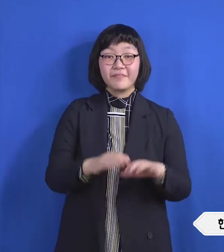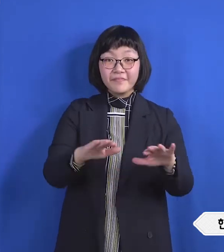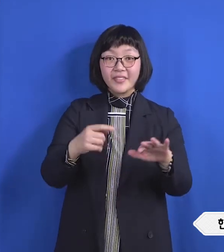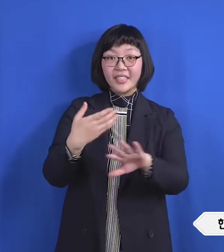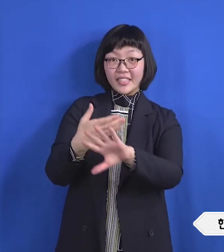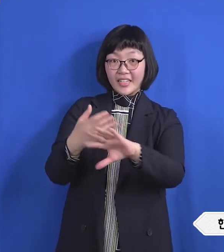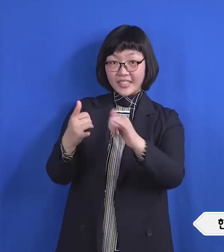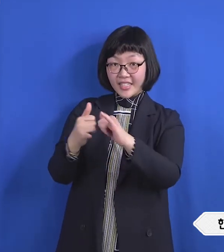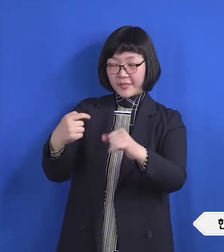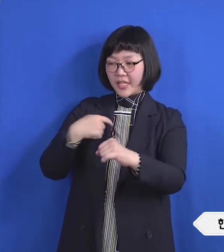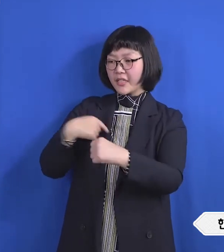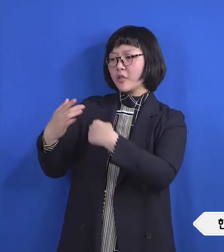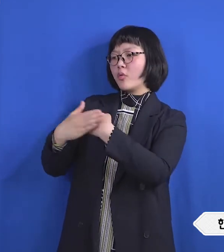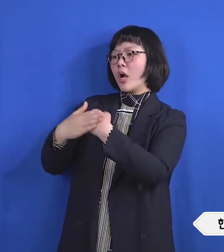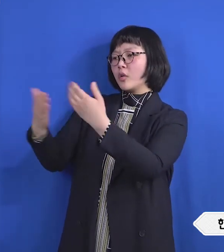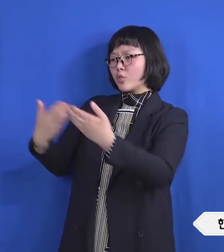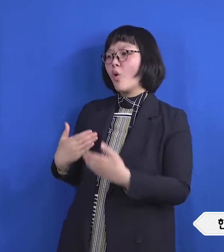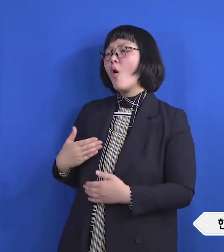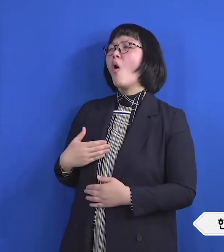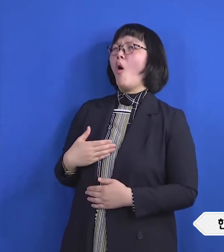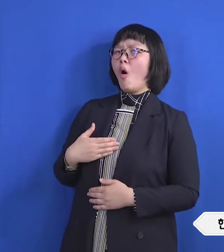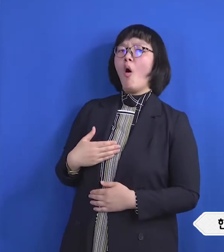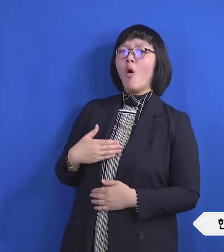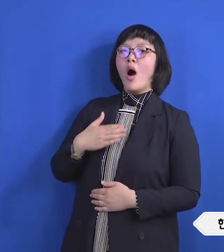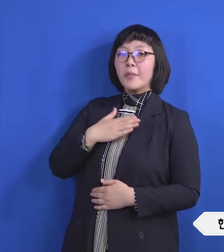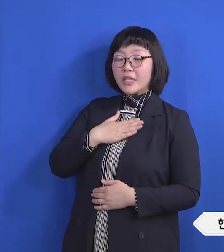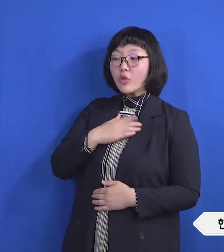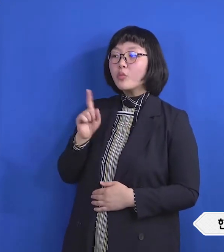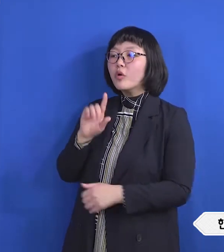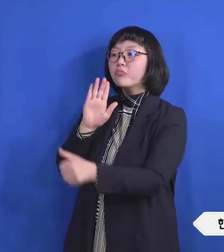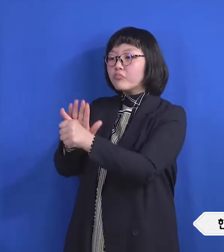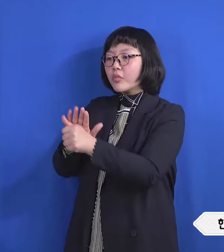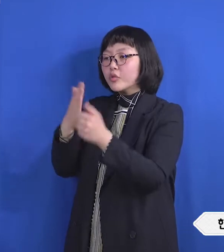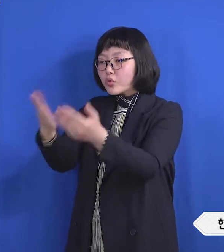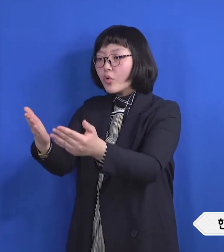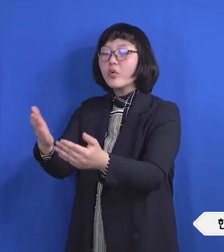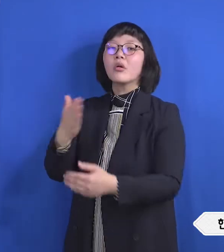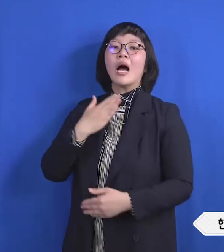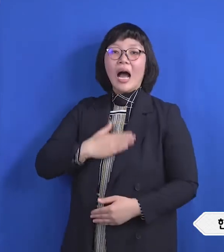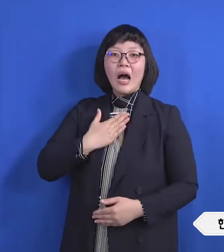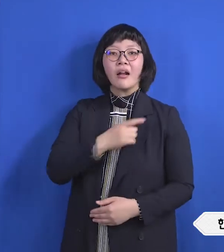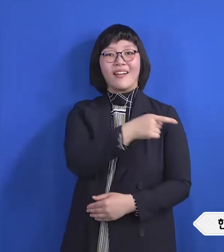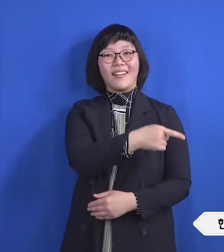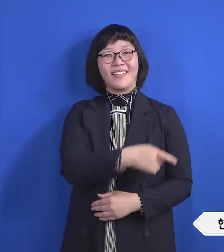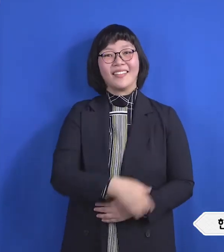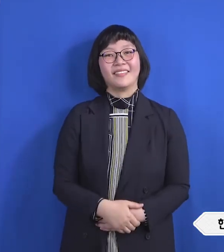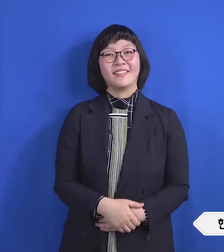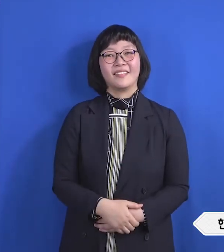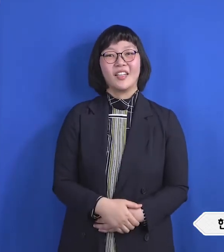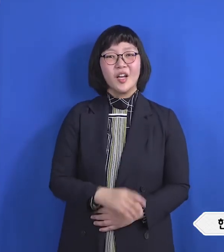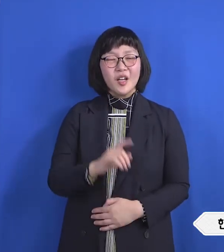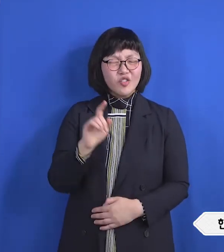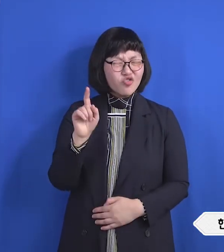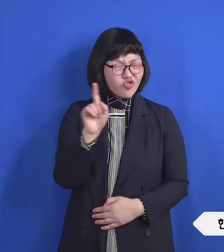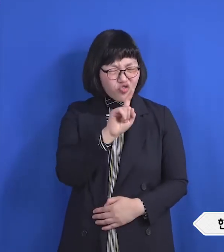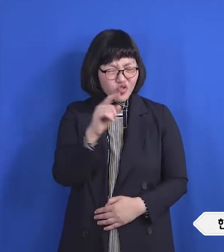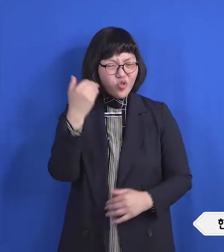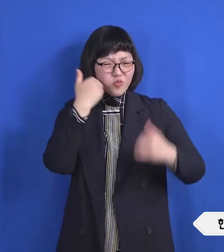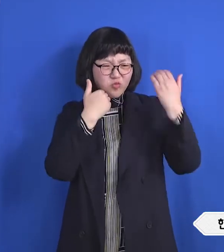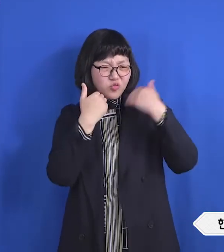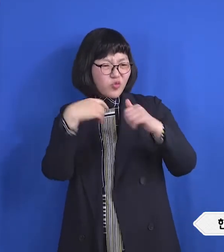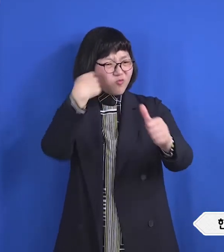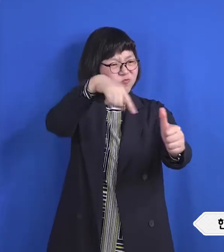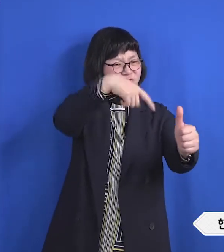누가 나에게 도움을 주었으면 나도 도움을 베풀어야 된다 하는 것을 알고 있습니다. 아무도